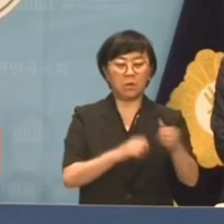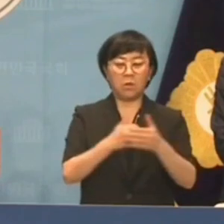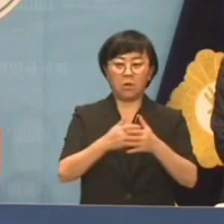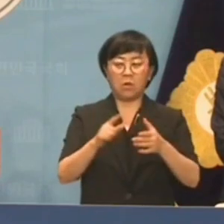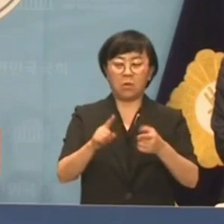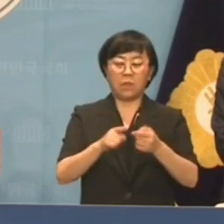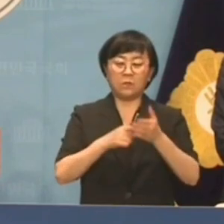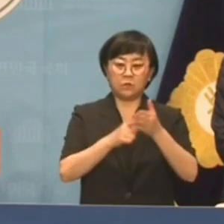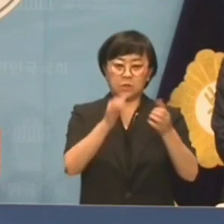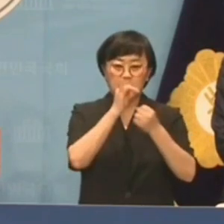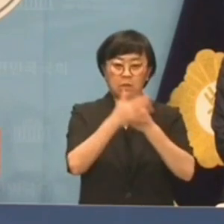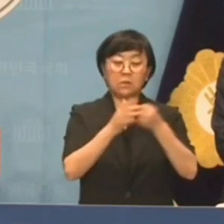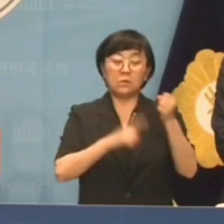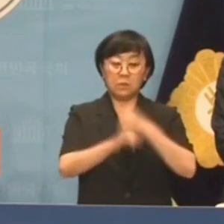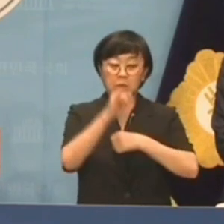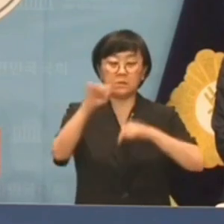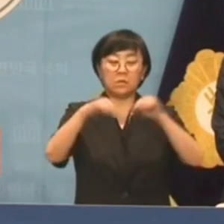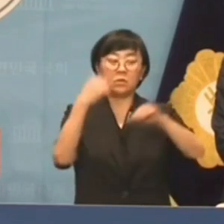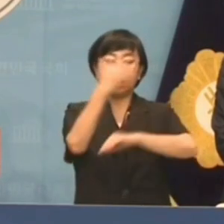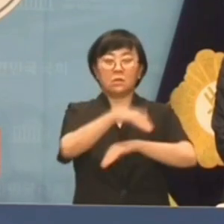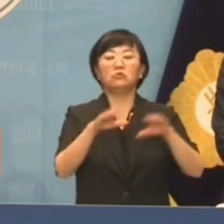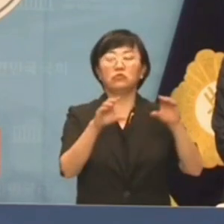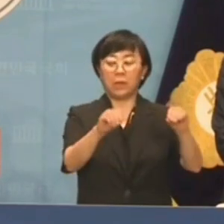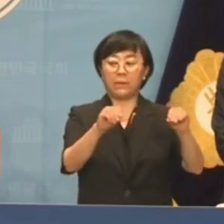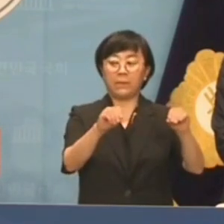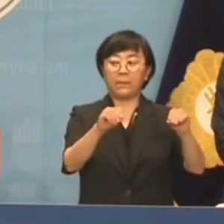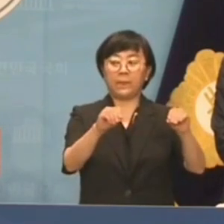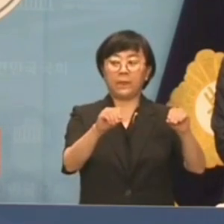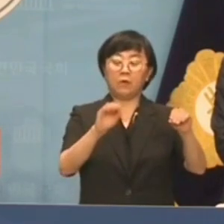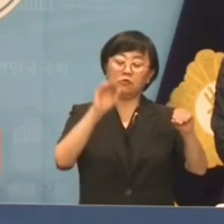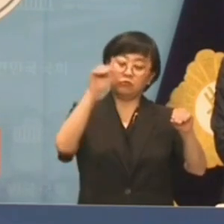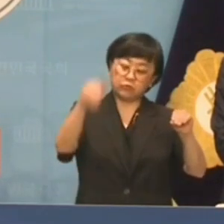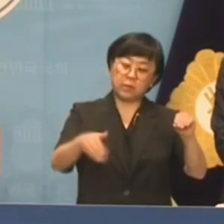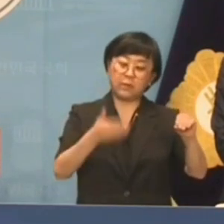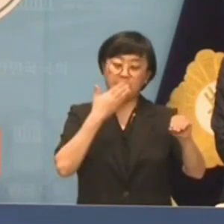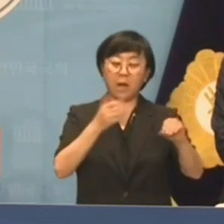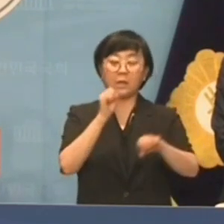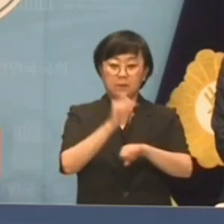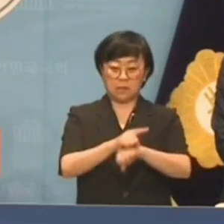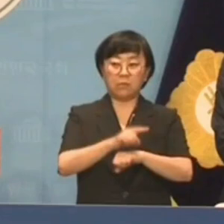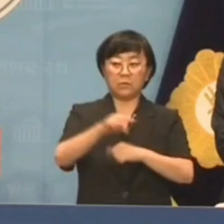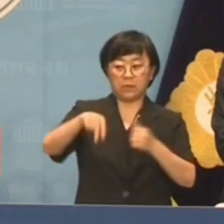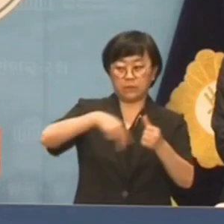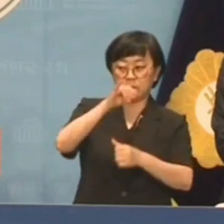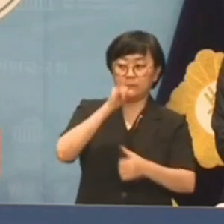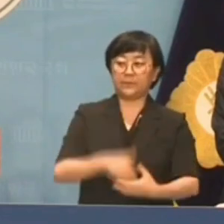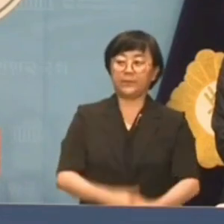그동안 추진되었던 의미 있는 정책들은 중단되거나 후퇴될 가능성이 큰 상황입니다.